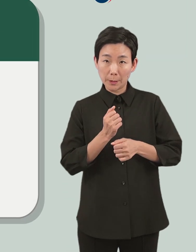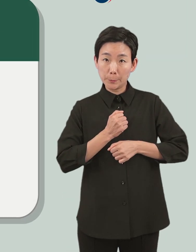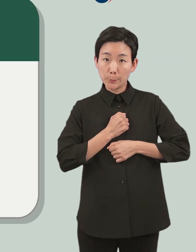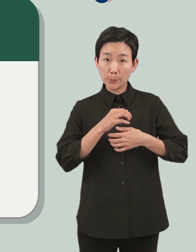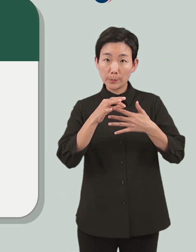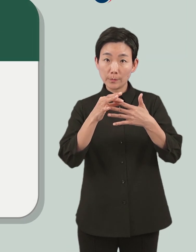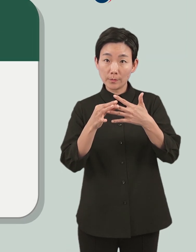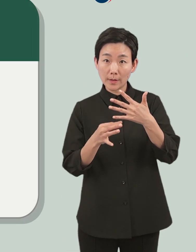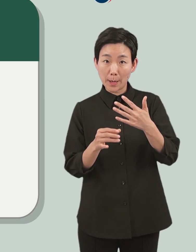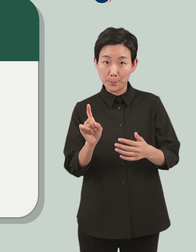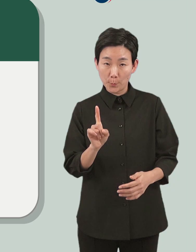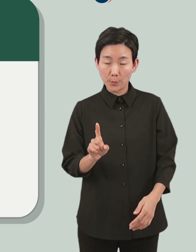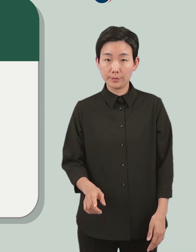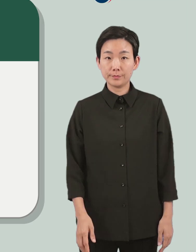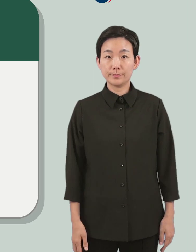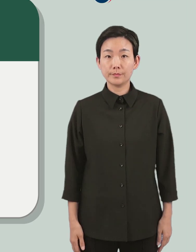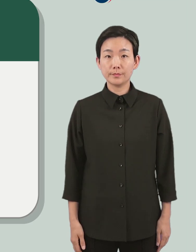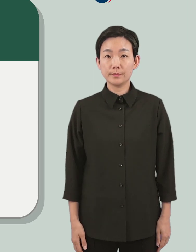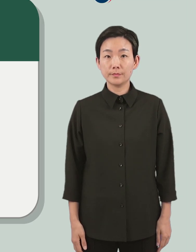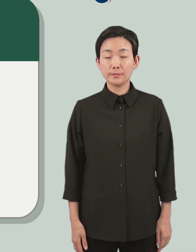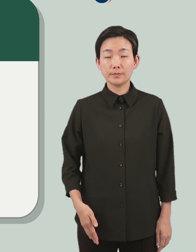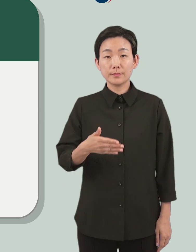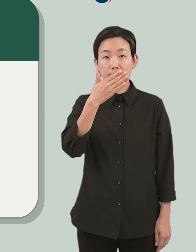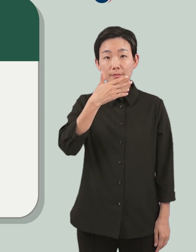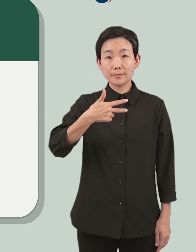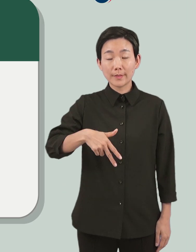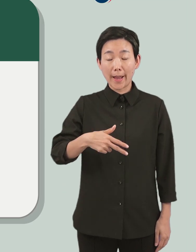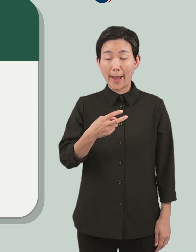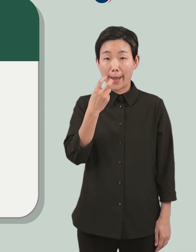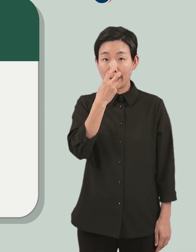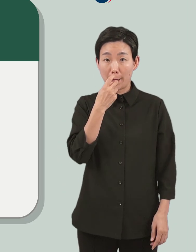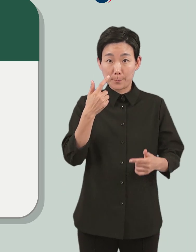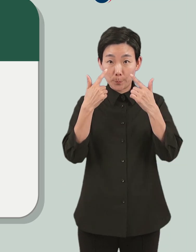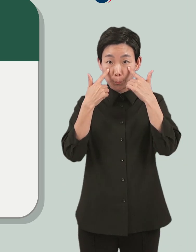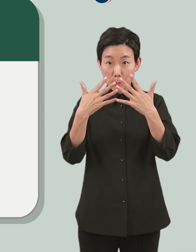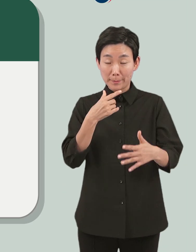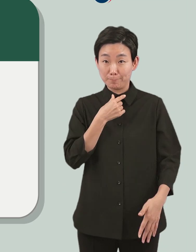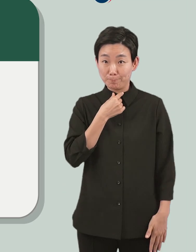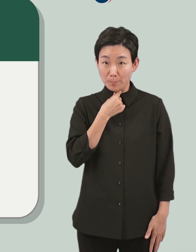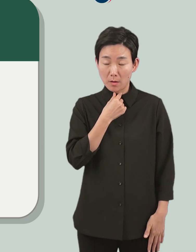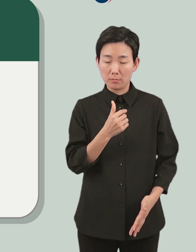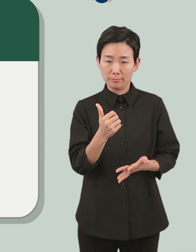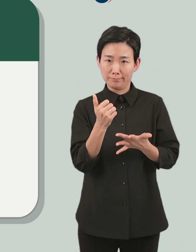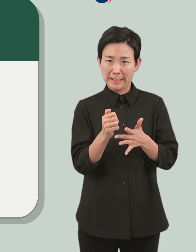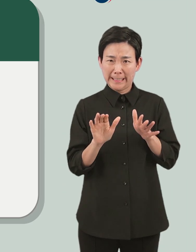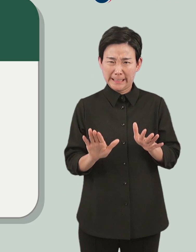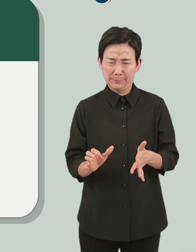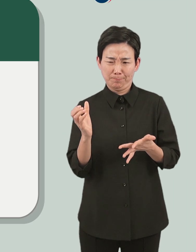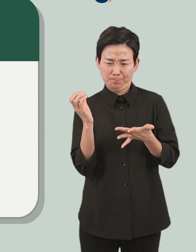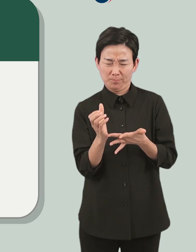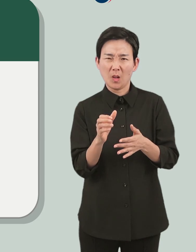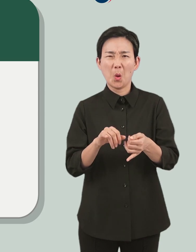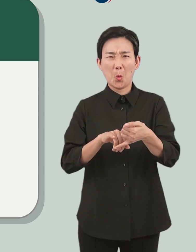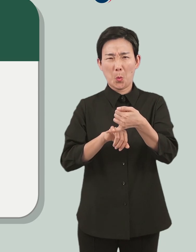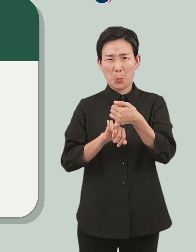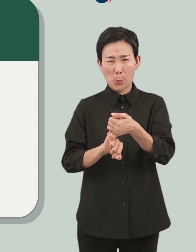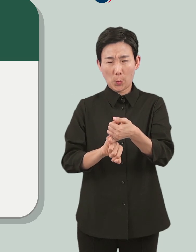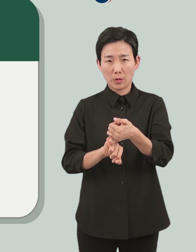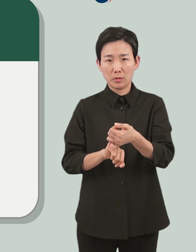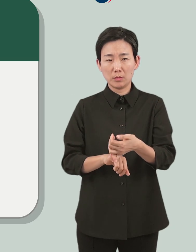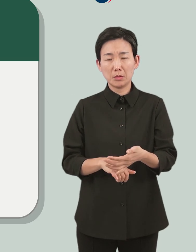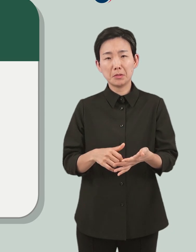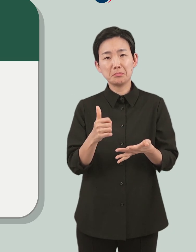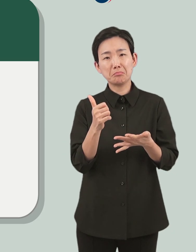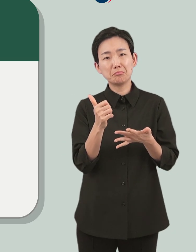이 의료기기의 사용 시 주의사항은 무엇입니까? 정확한 혈당 측정을 위해서는 반드시 신선한 모세혈만 시료로